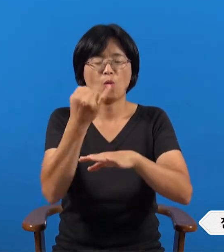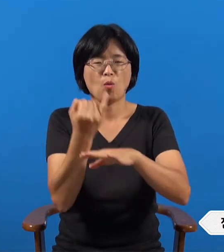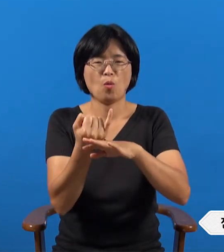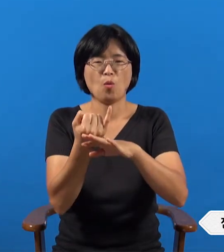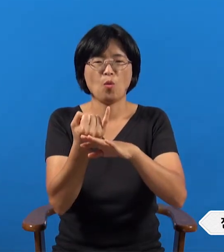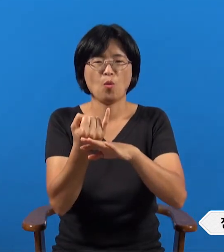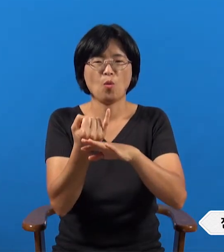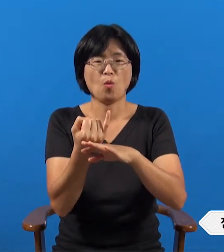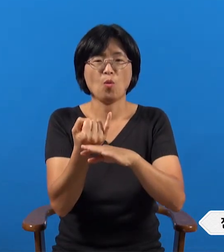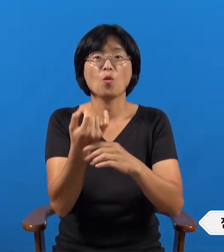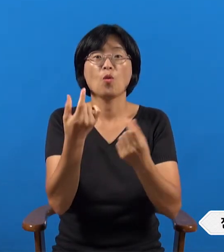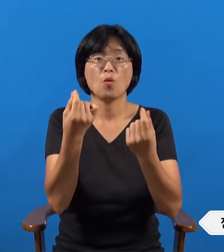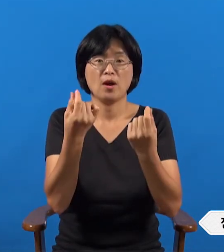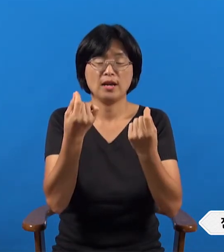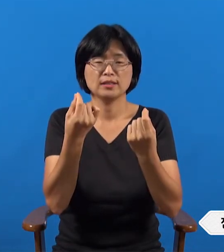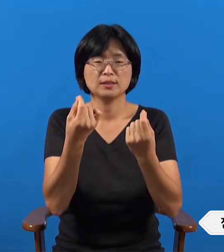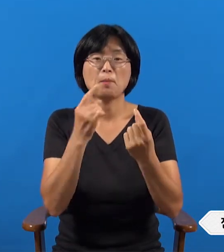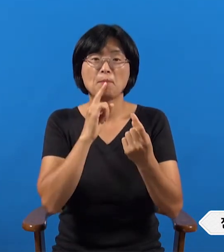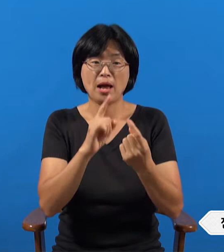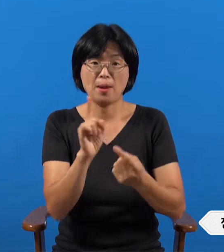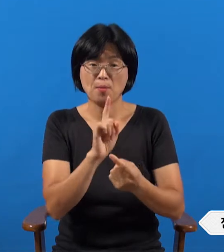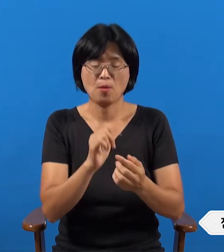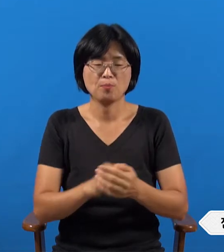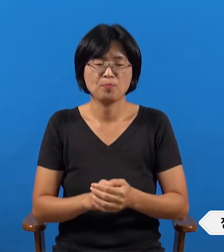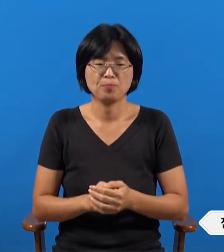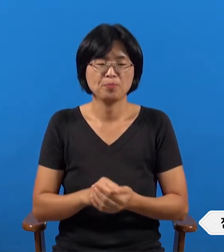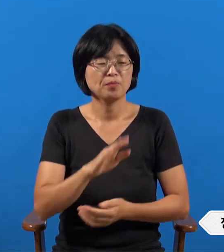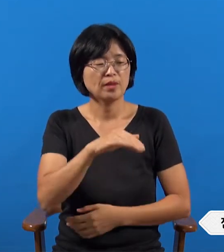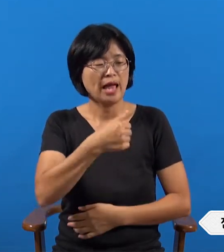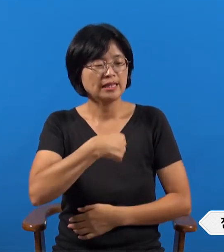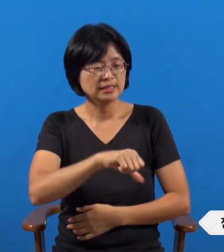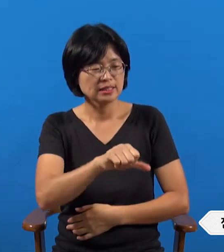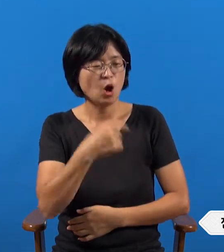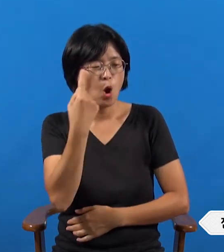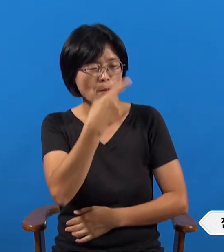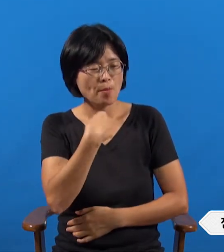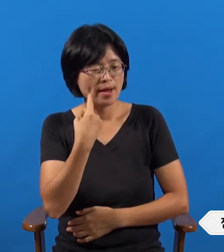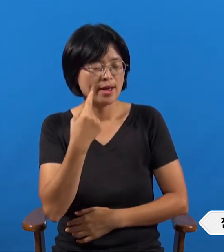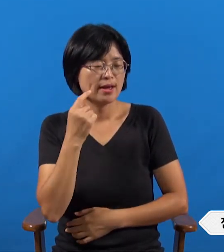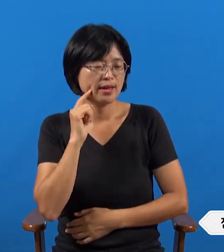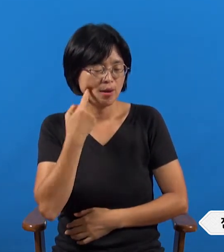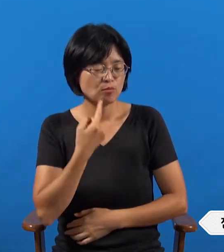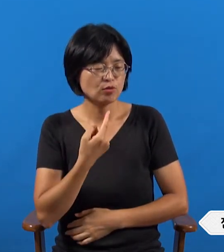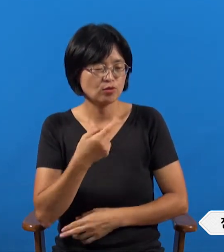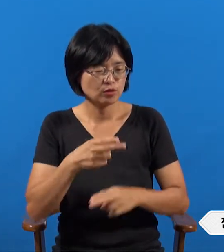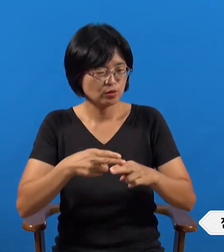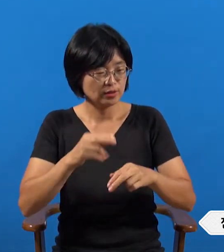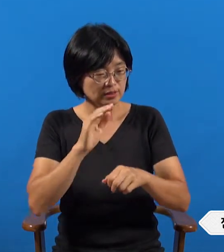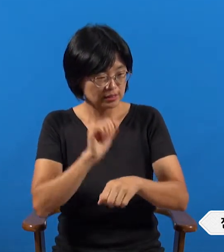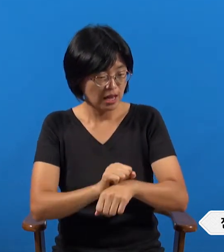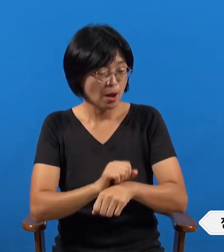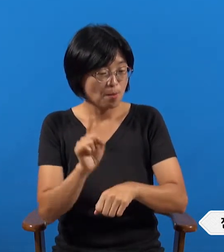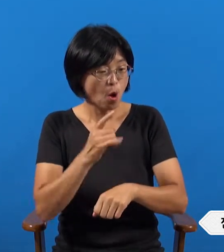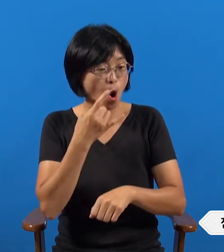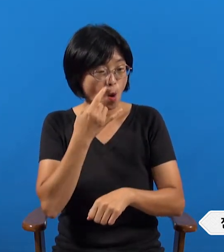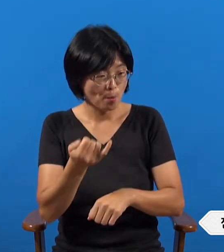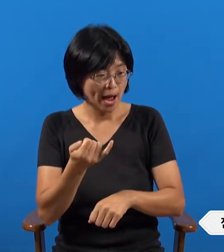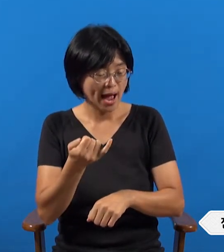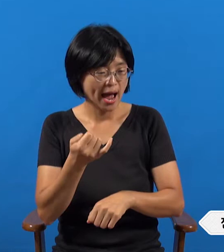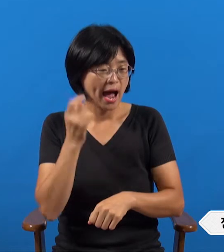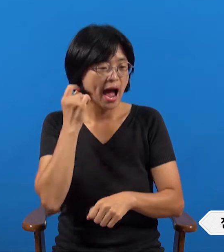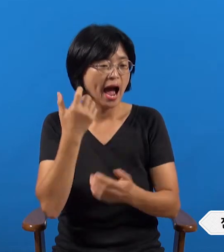공주병이 있는 이 엄마가 아들에게 이렇게 이야기합니다. 아들, 엄마처럼 얼굴도 이쁘고 음식도 잘하는